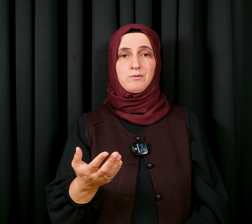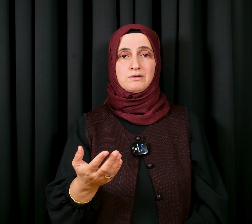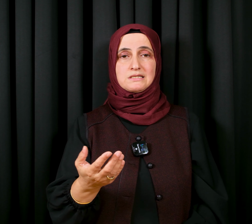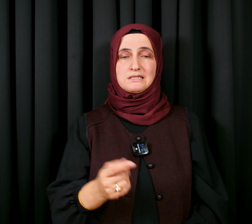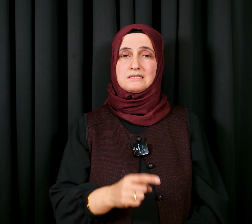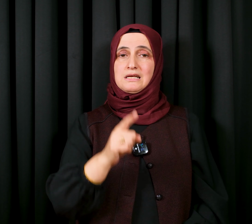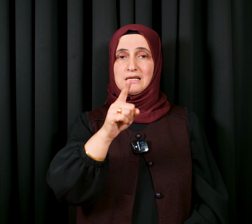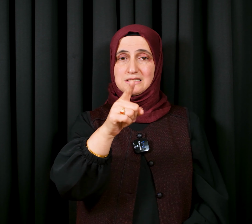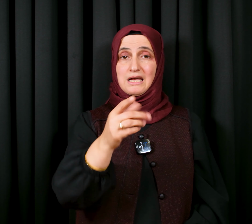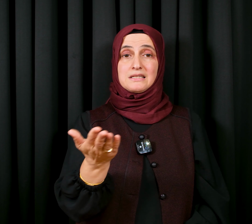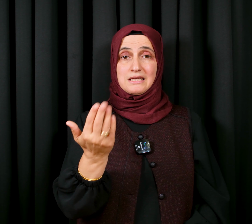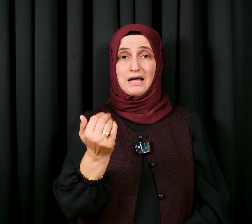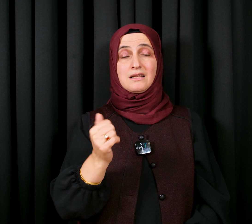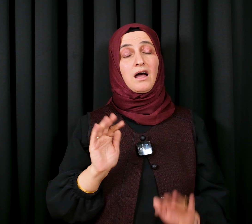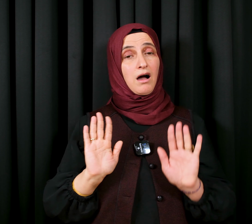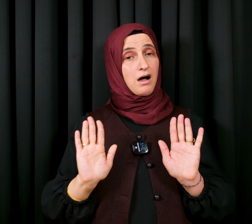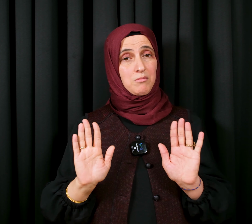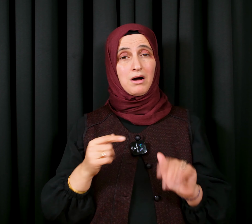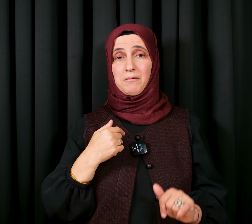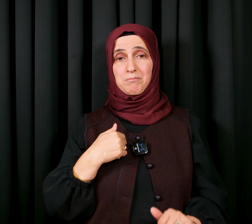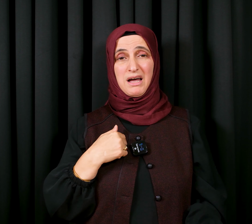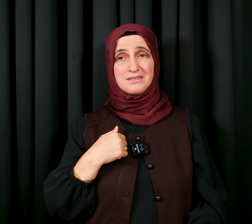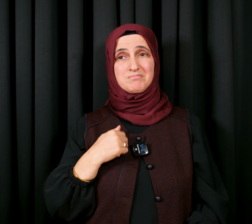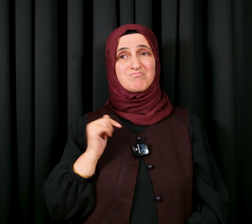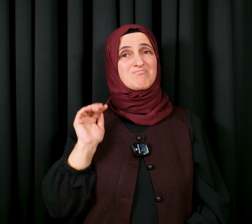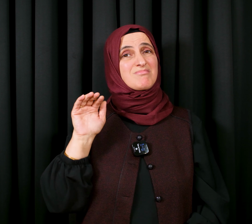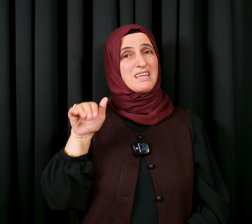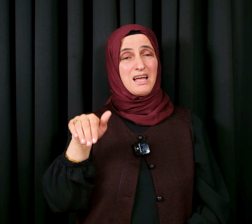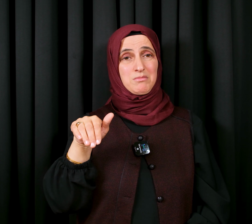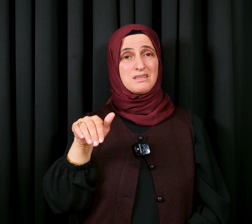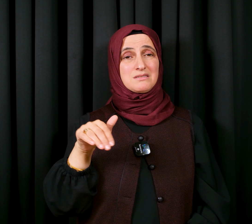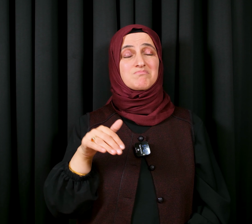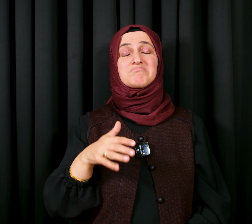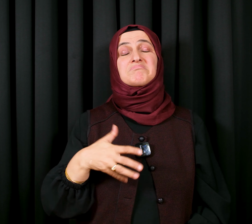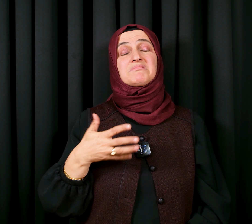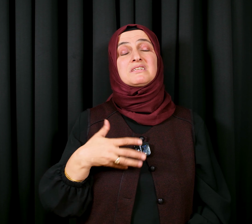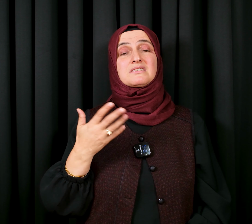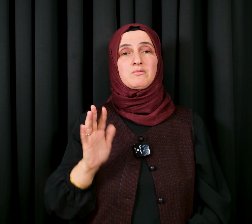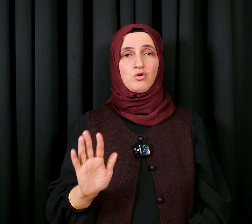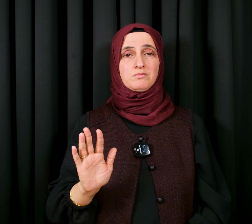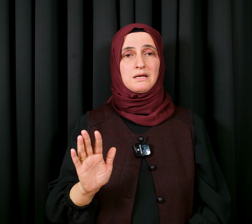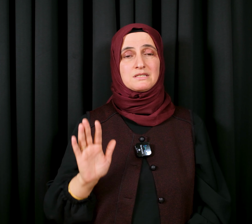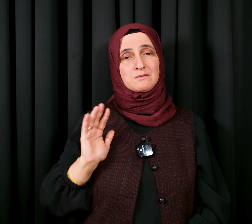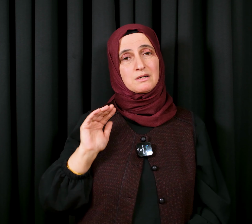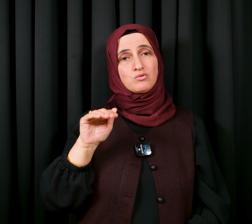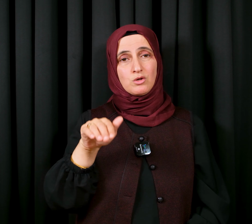yapabilirsiniz. Sen gel ama ben gelmek istemiyorum diyebilirsiniz. Bakın burada